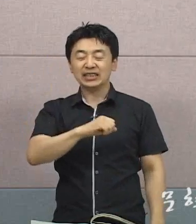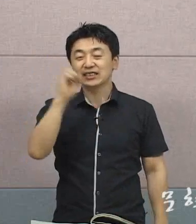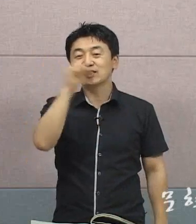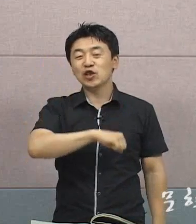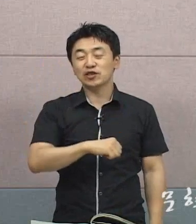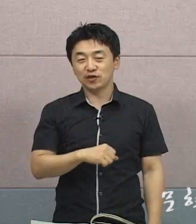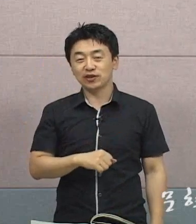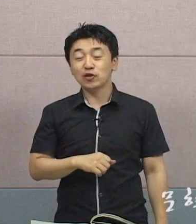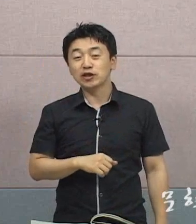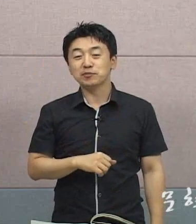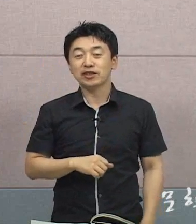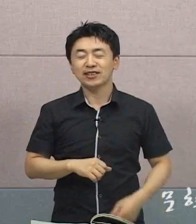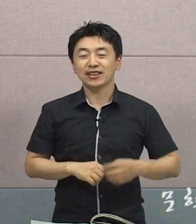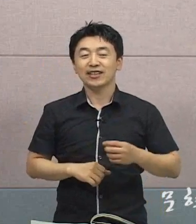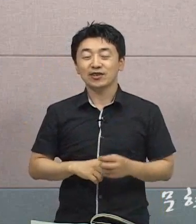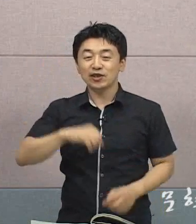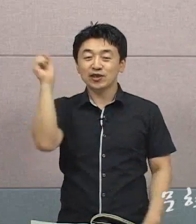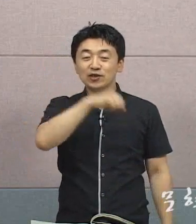그 뉘앙스를 이걸 사용하십니다. 네. 근데 이거는,